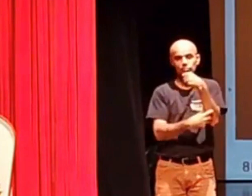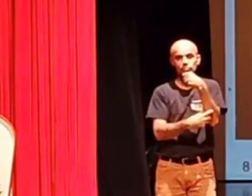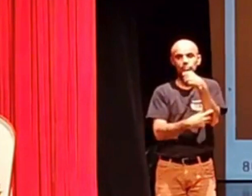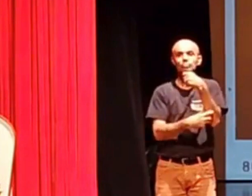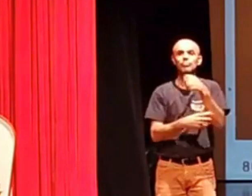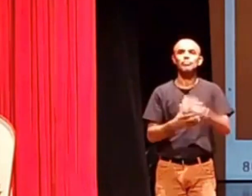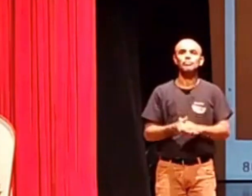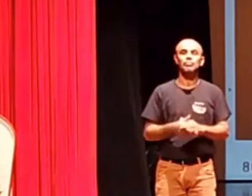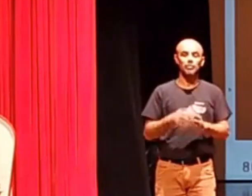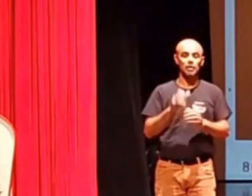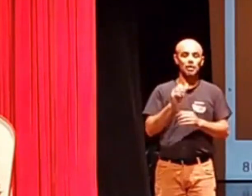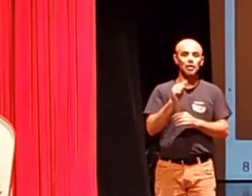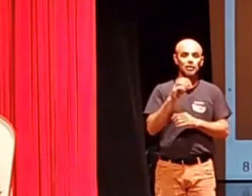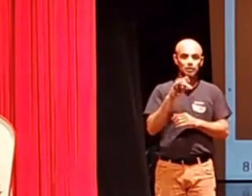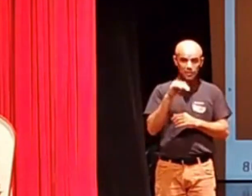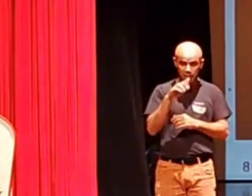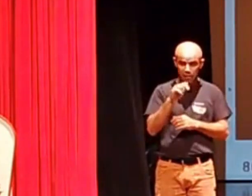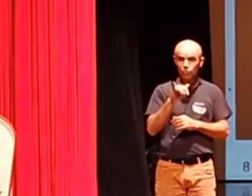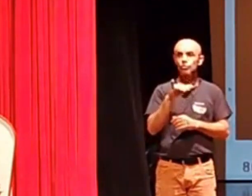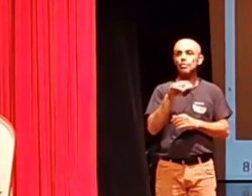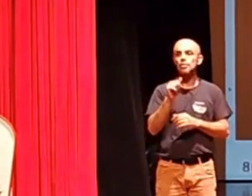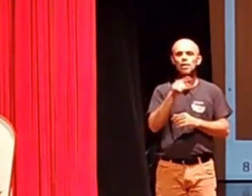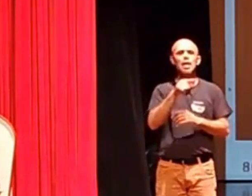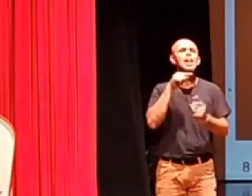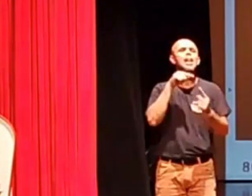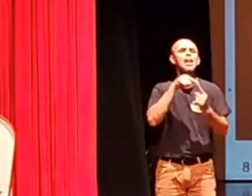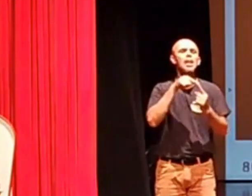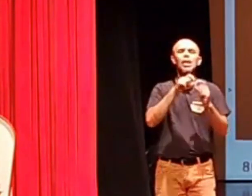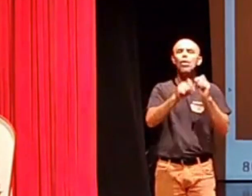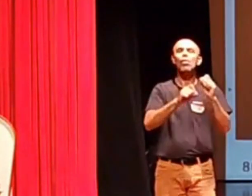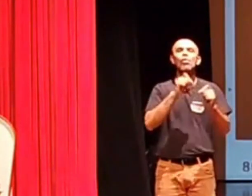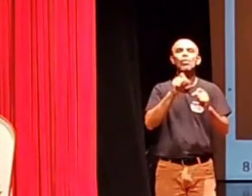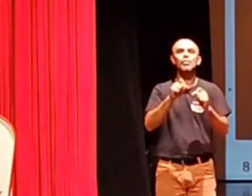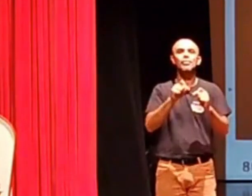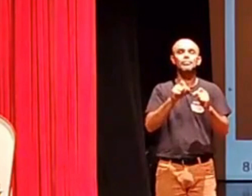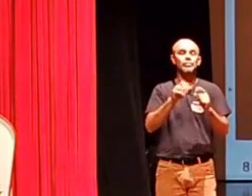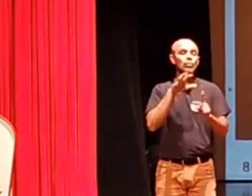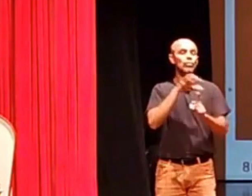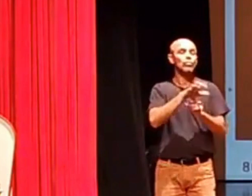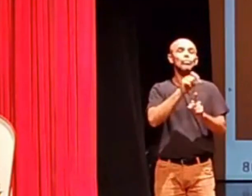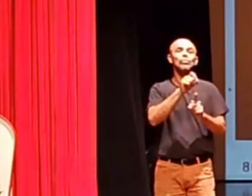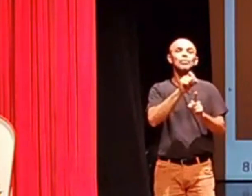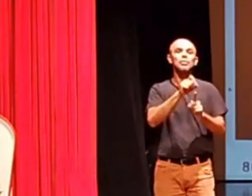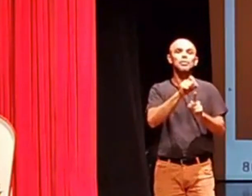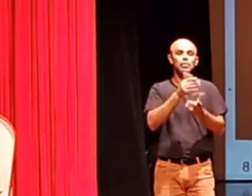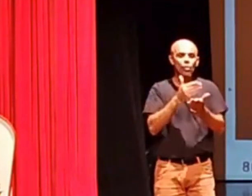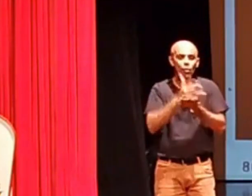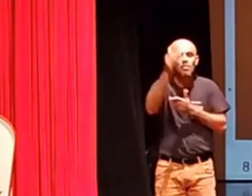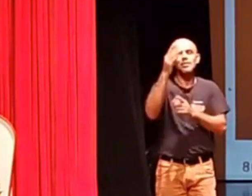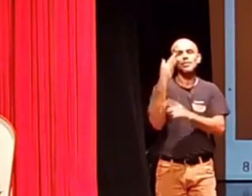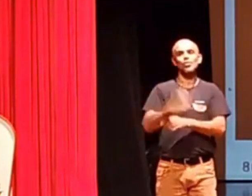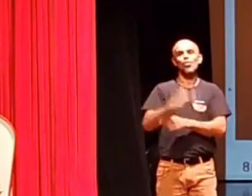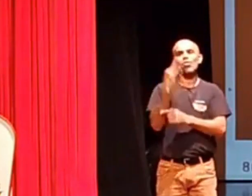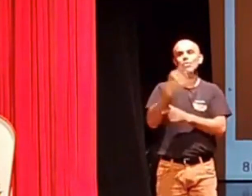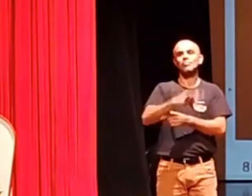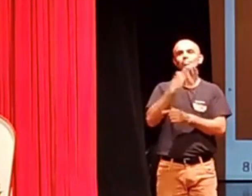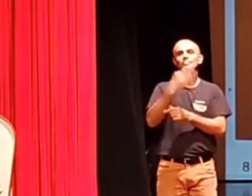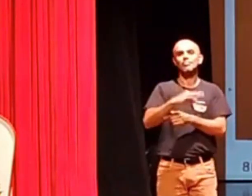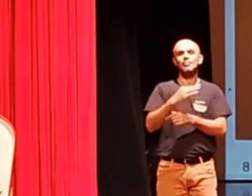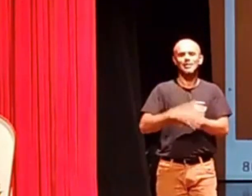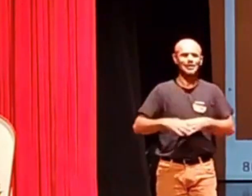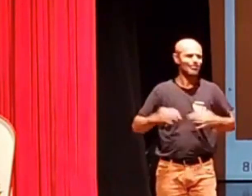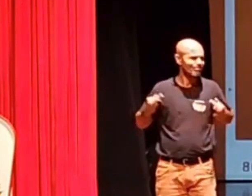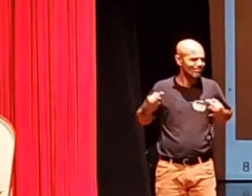Escoliose antálgica é uma escoliose que é causada em função de uma dor. A pessoa está com